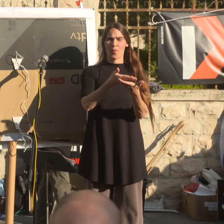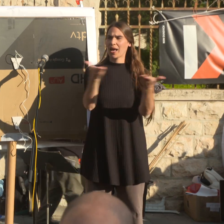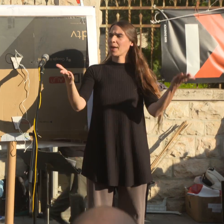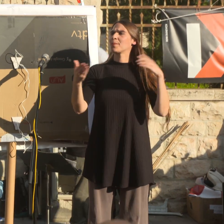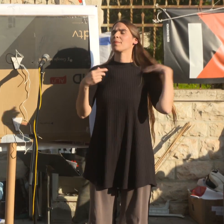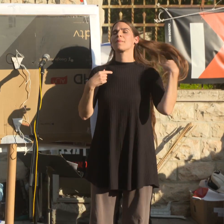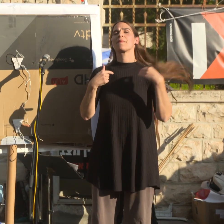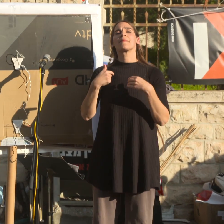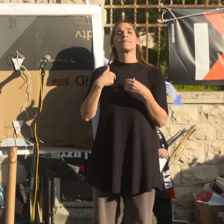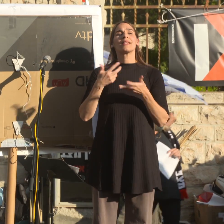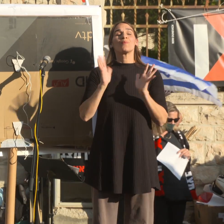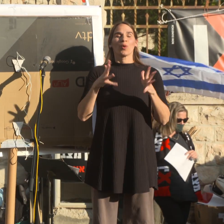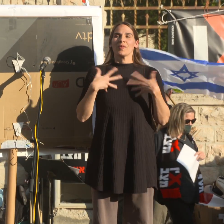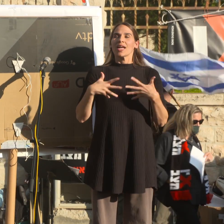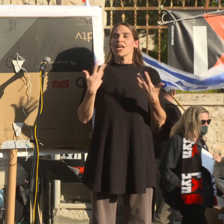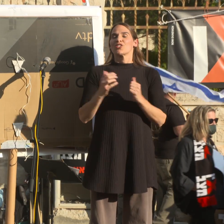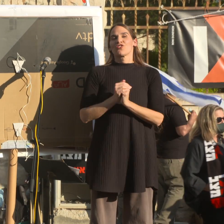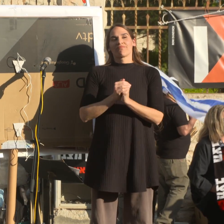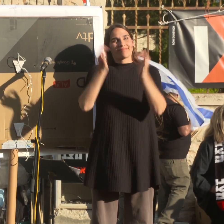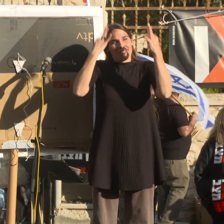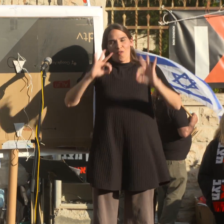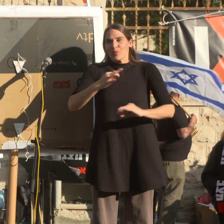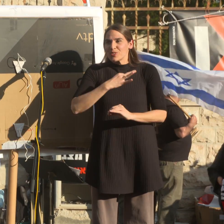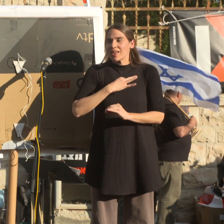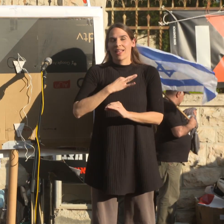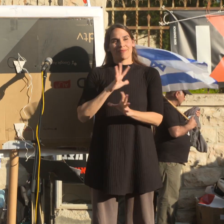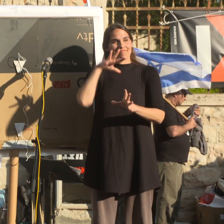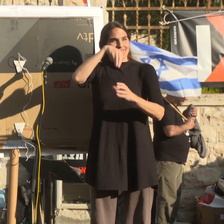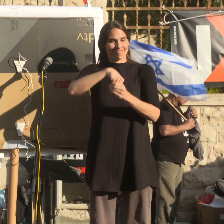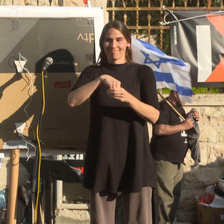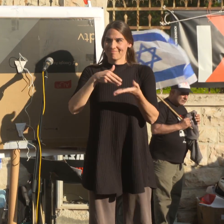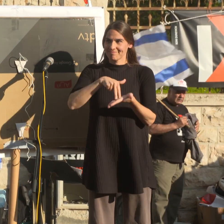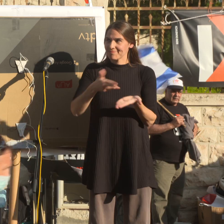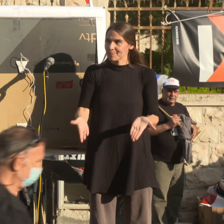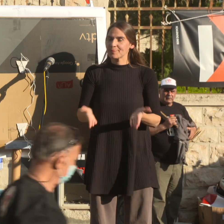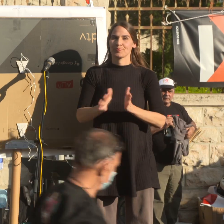אני מאוד מתרגש כי כבוד לי להשתלב כאן